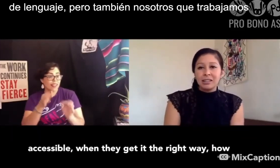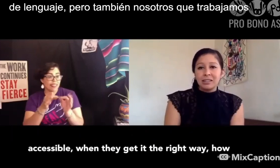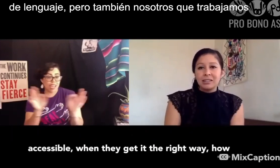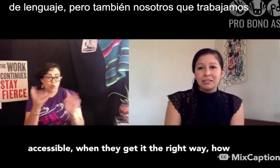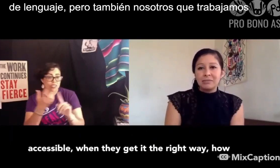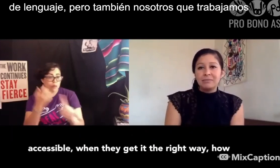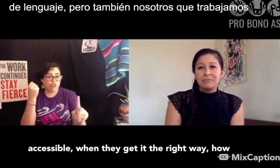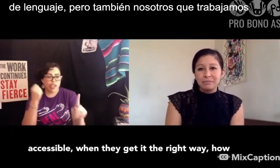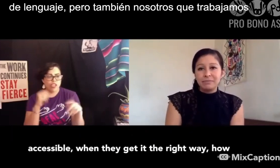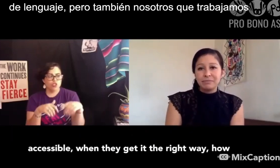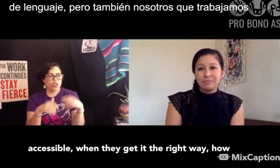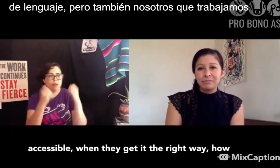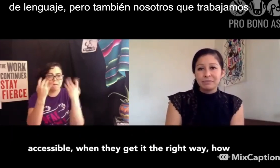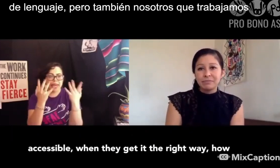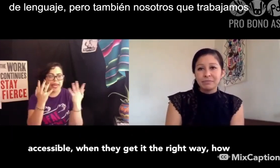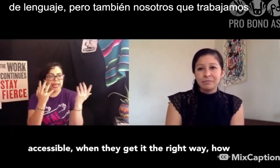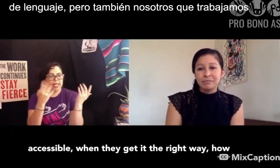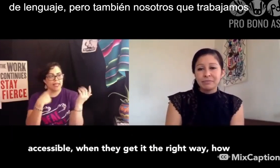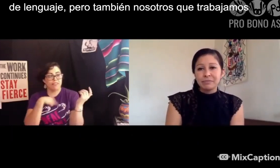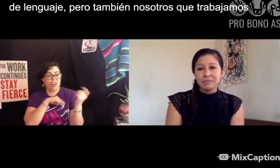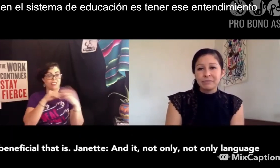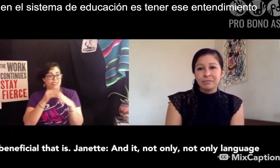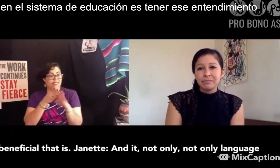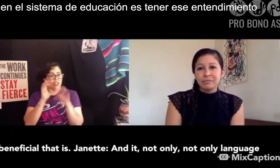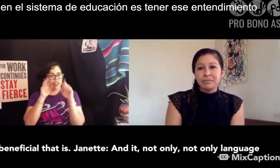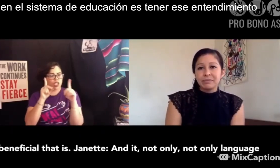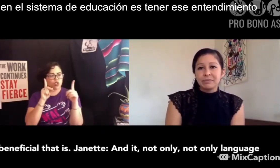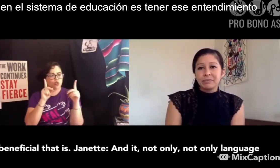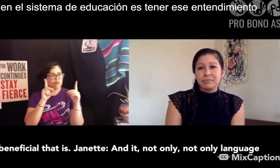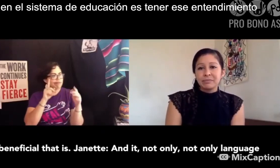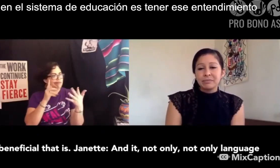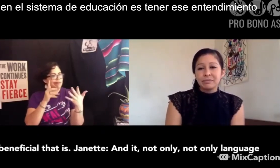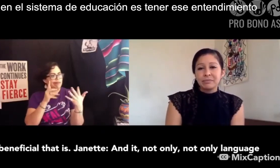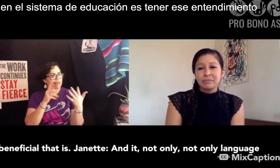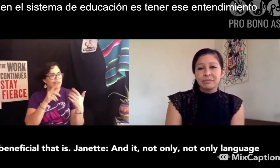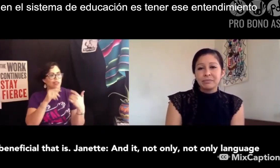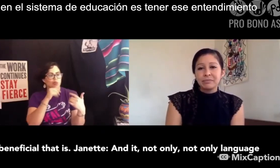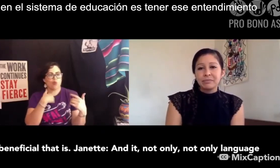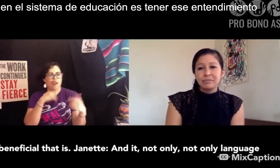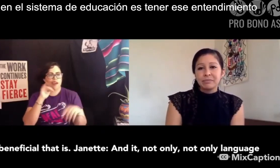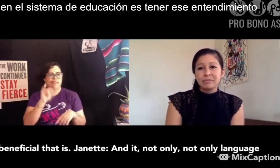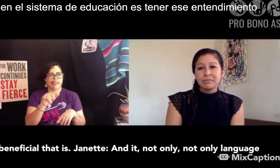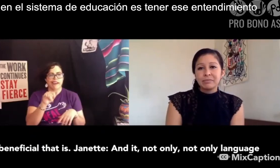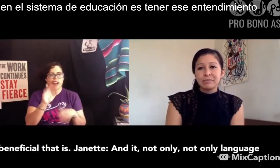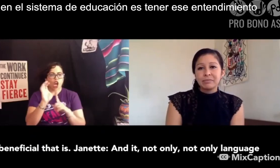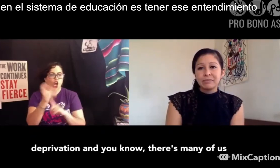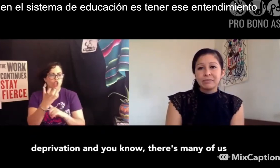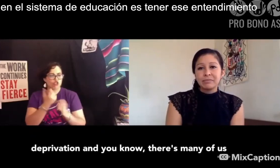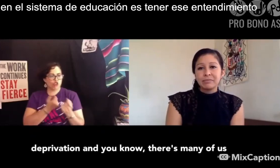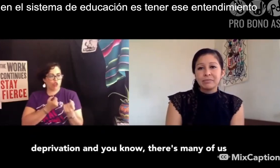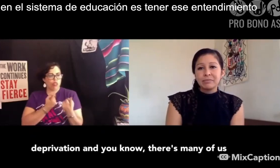pero también nosotros que trabajamos en, en el sistema de